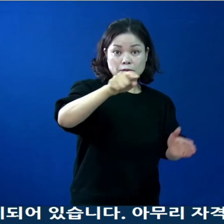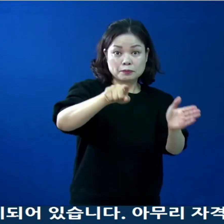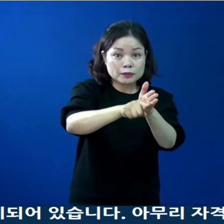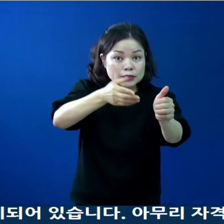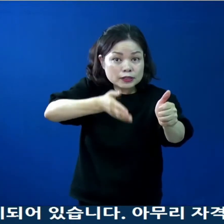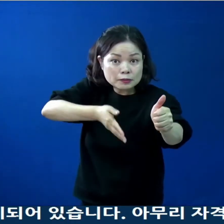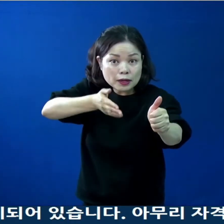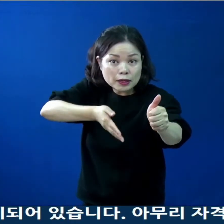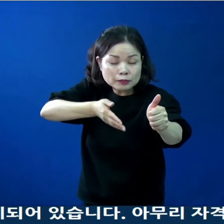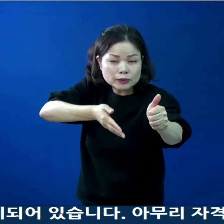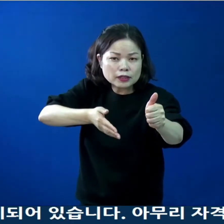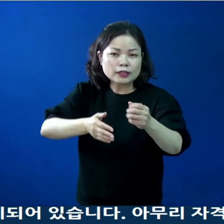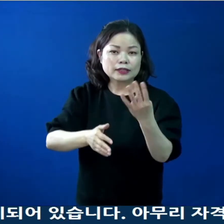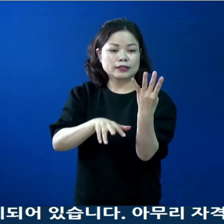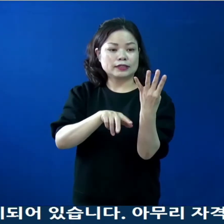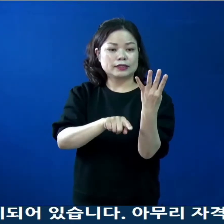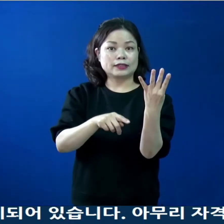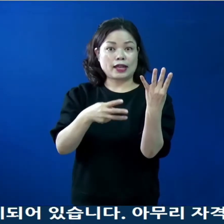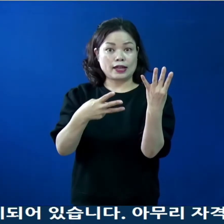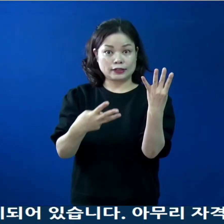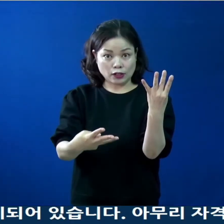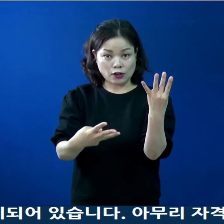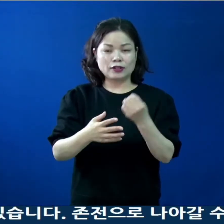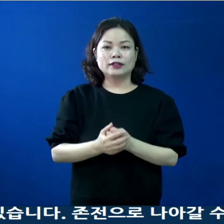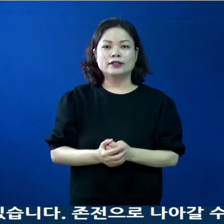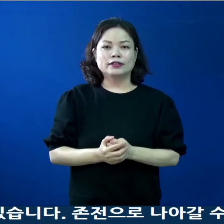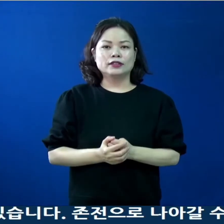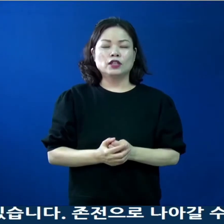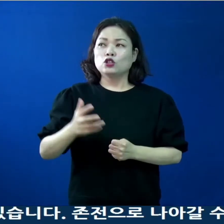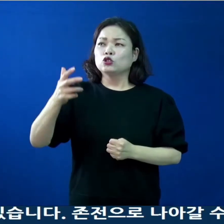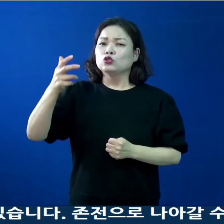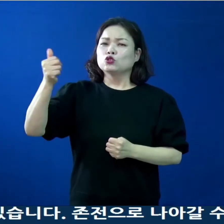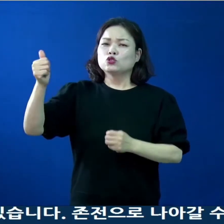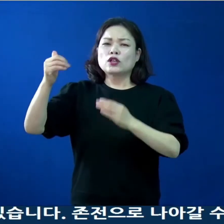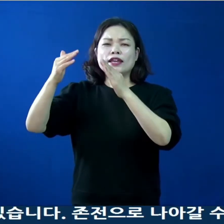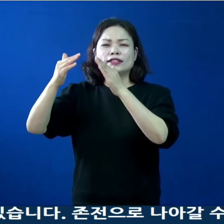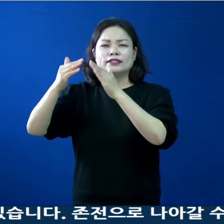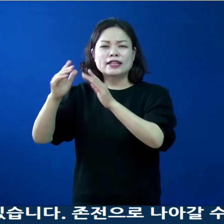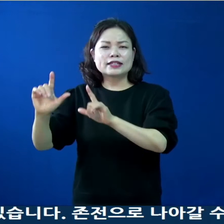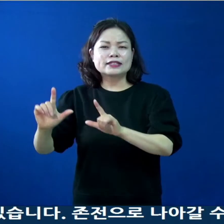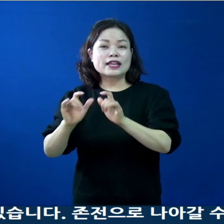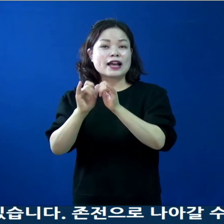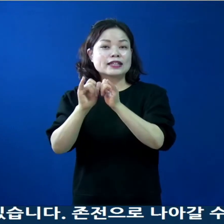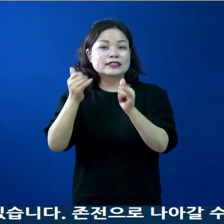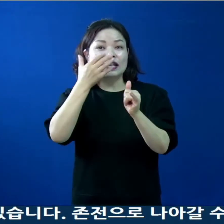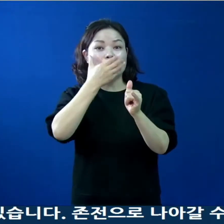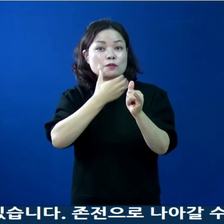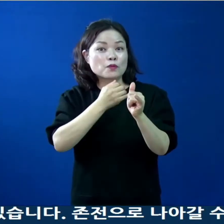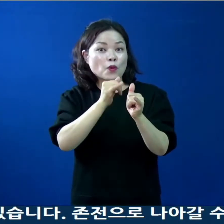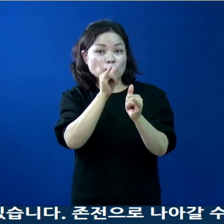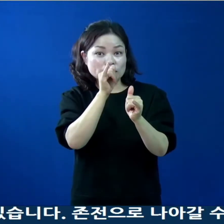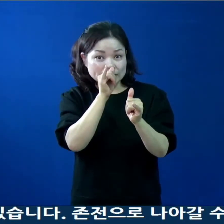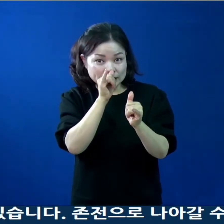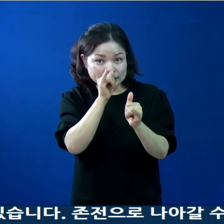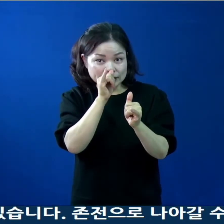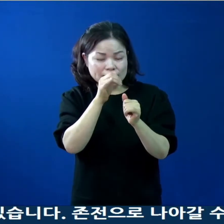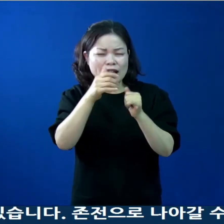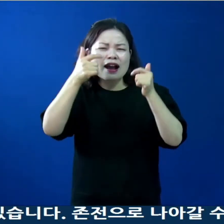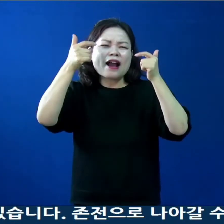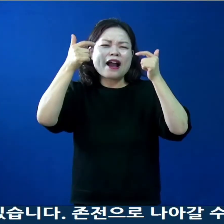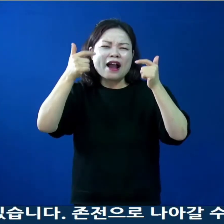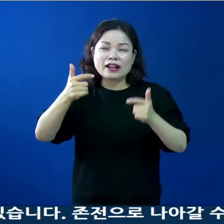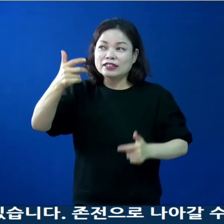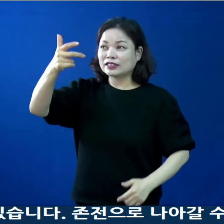바랍니다. 4절을 보시기 바랍니다. 4절에 보면 주의 집에 사는 자들은 복이 있는데 항상